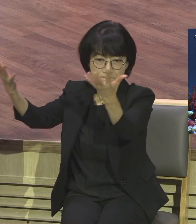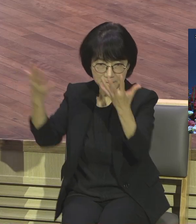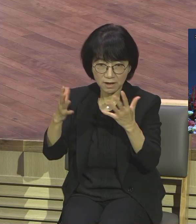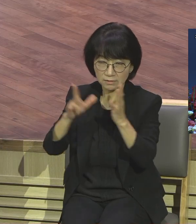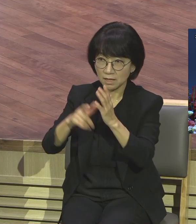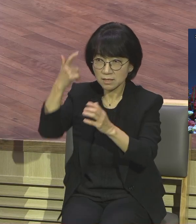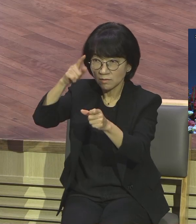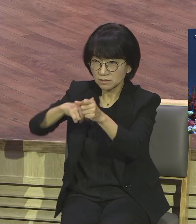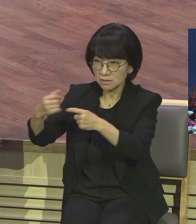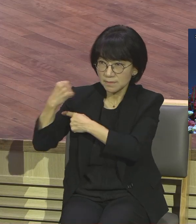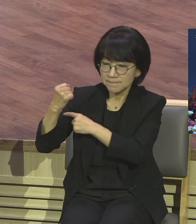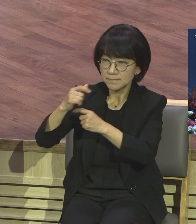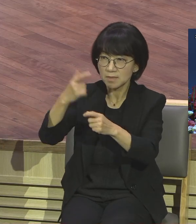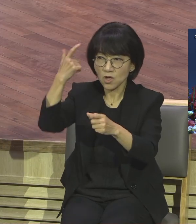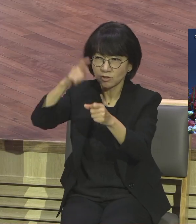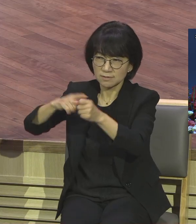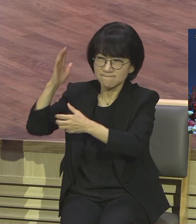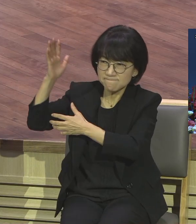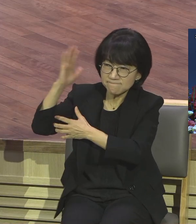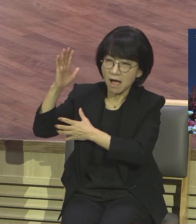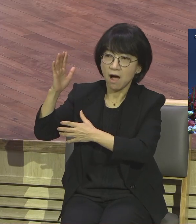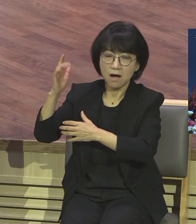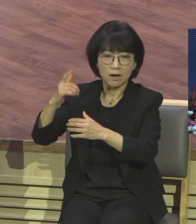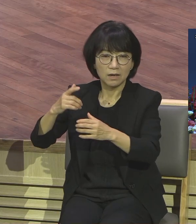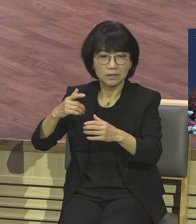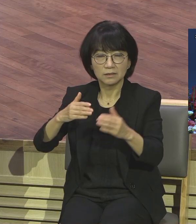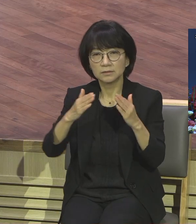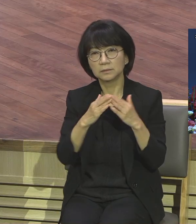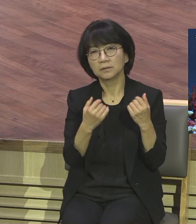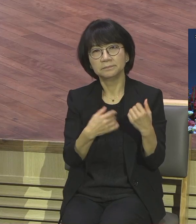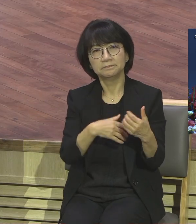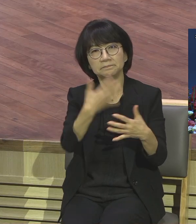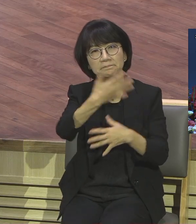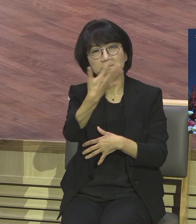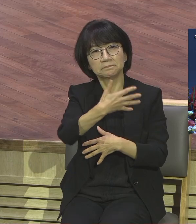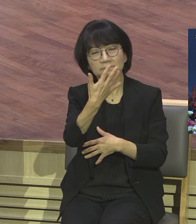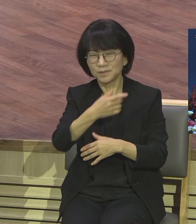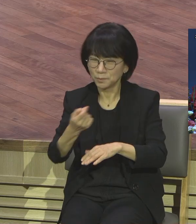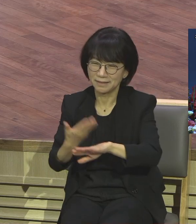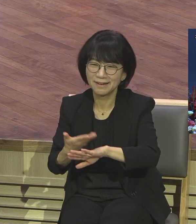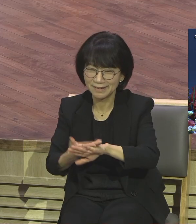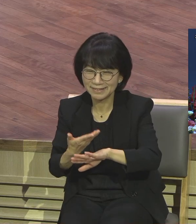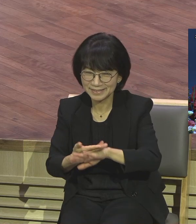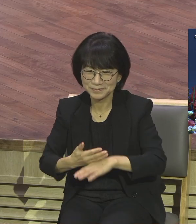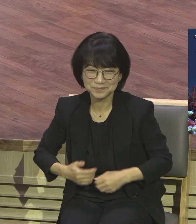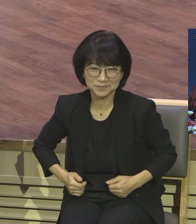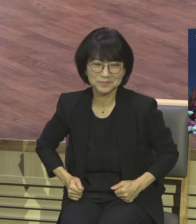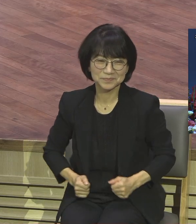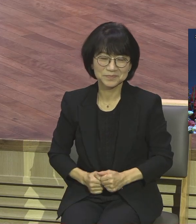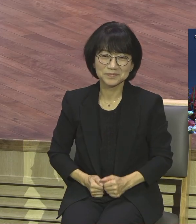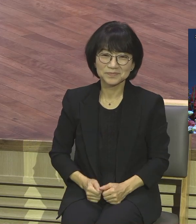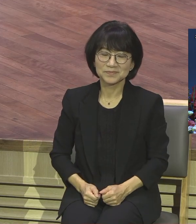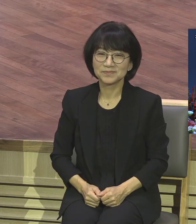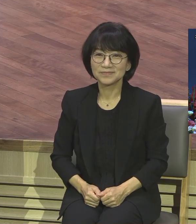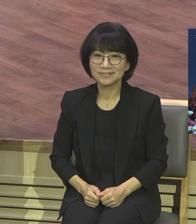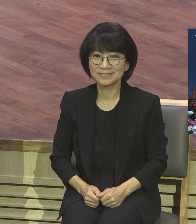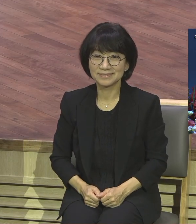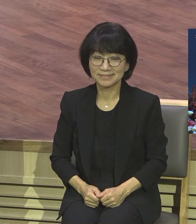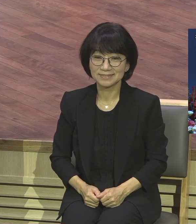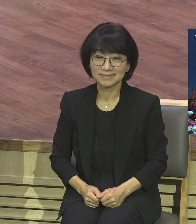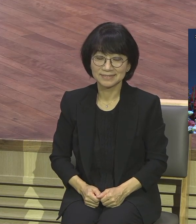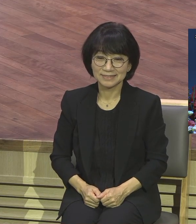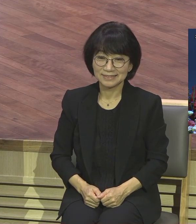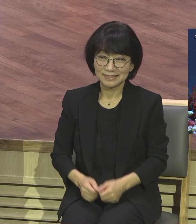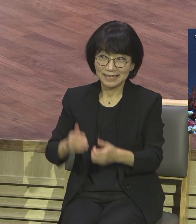믿으시 바랍니다. 내가 하나님 중심 보니까 그게 이제 좋기도 하고 두렵기도 하지요. 중심을 다 보고 계시잖아요. 내